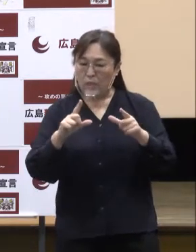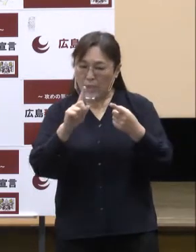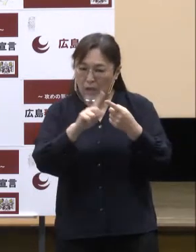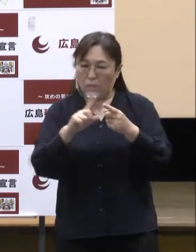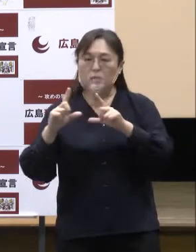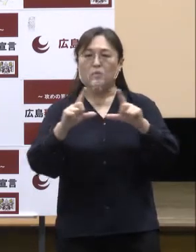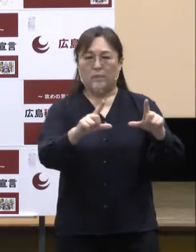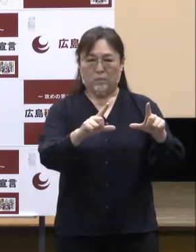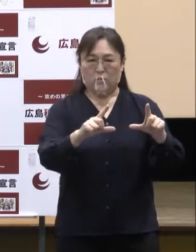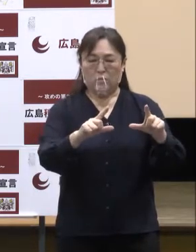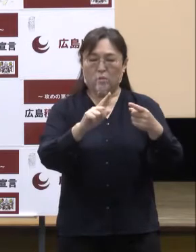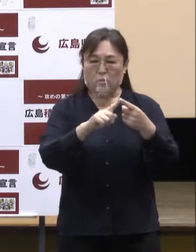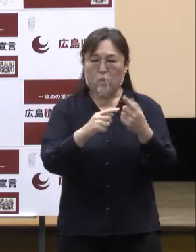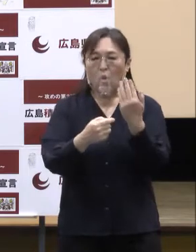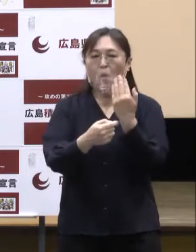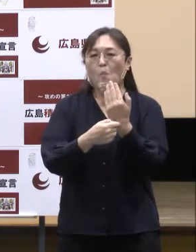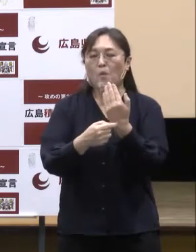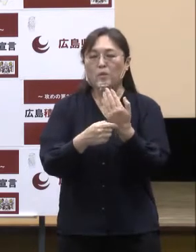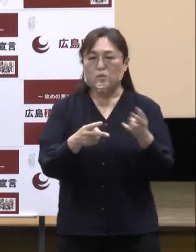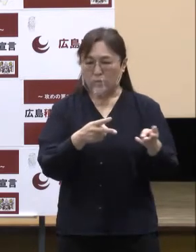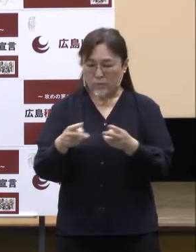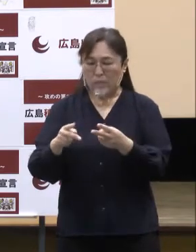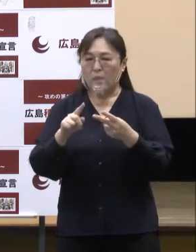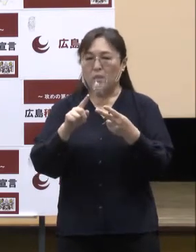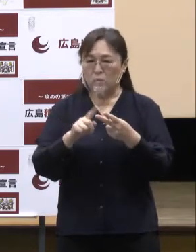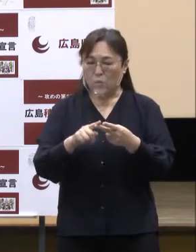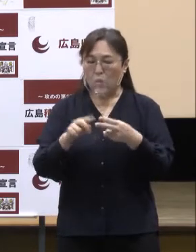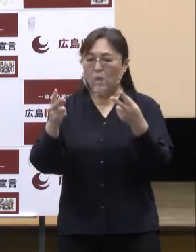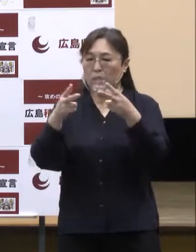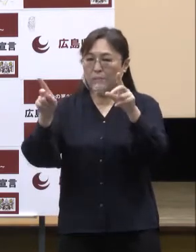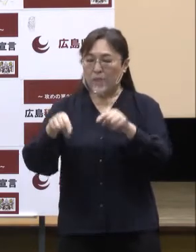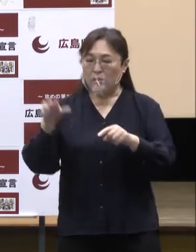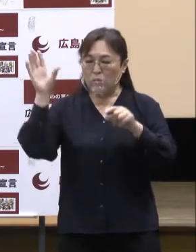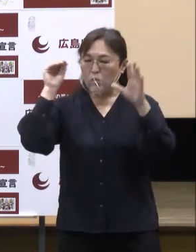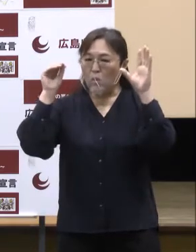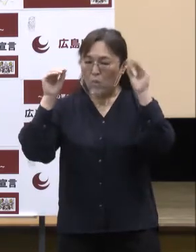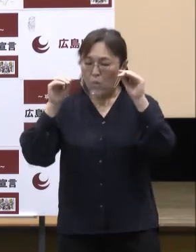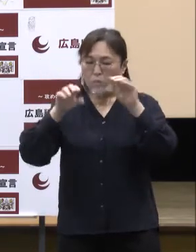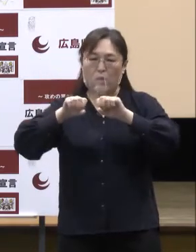からポイント制の導入やイベント情報のプッシュ配信、